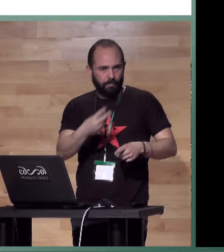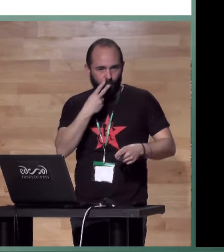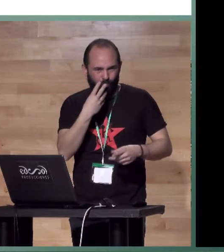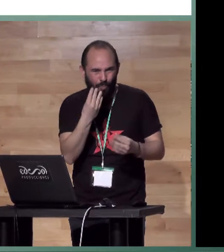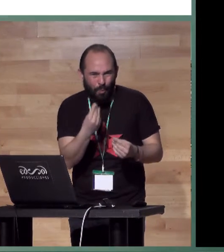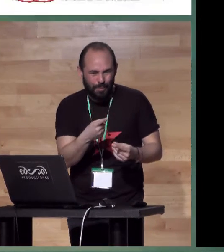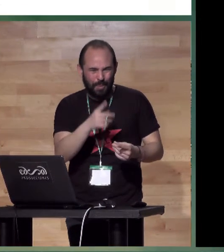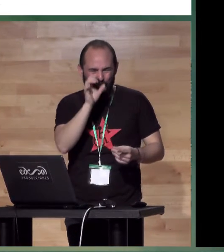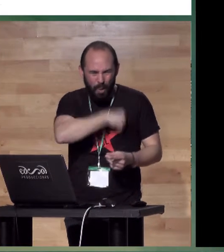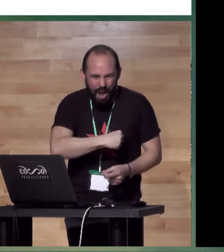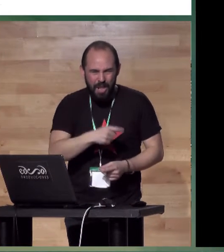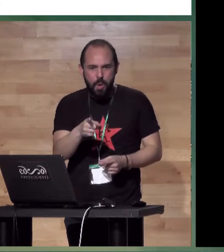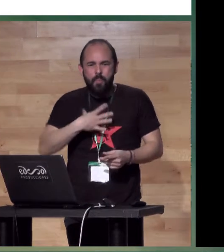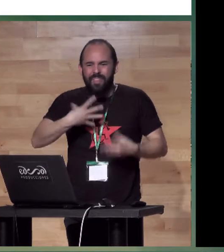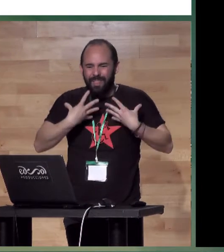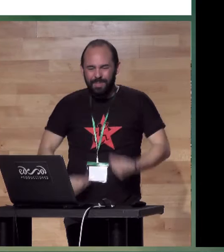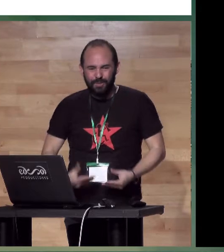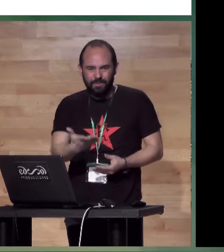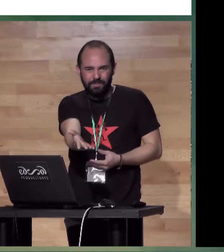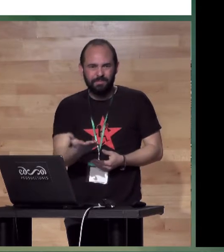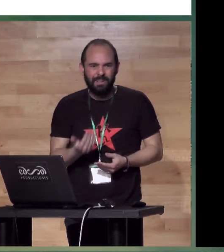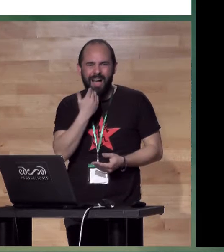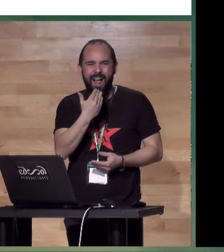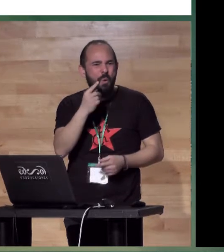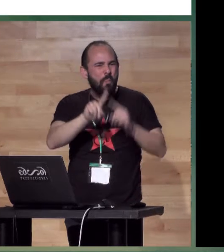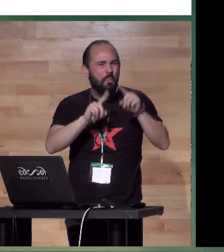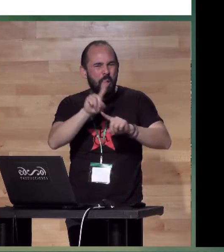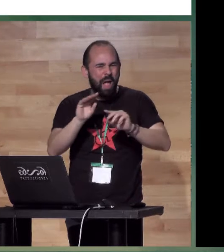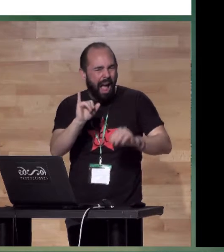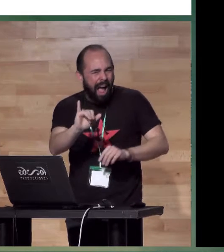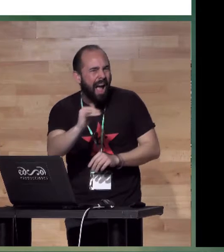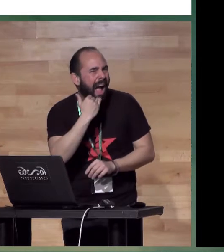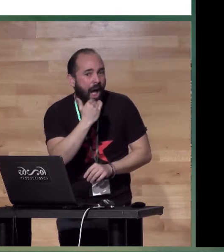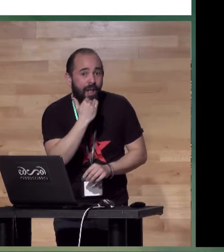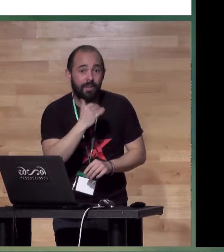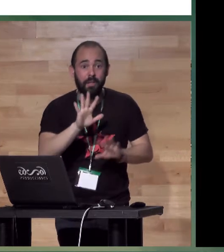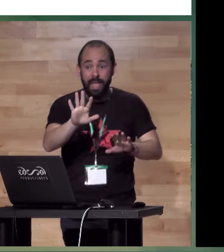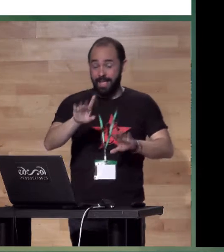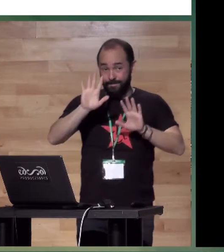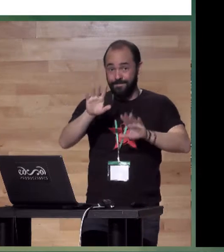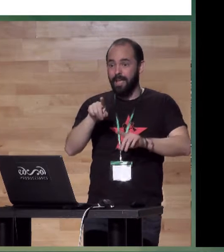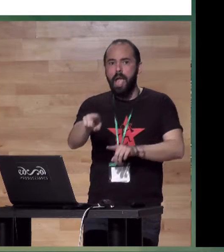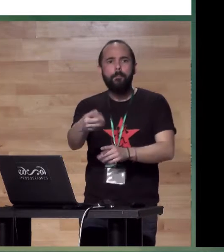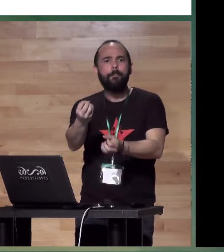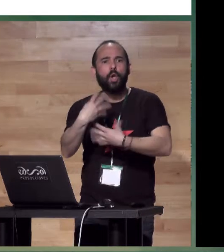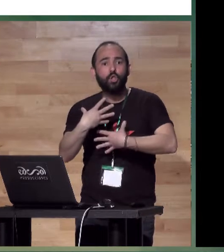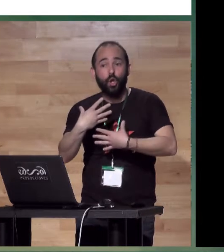información. Información de que esa persona fuma mucho, que es un borracho, que puede que esté pasando por una depresión, que debe tener algún tipo de